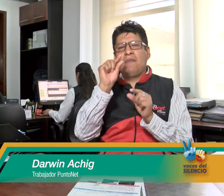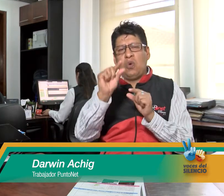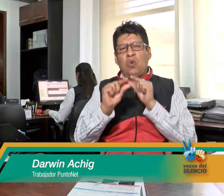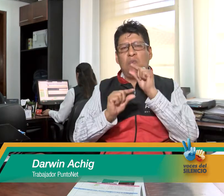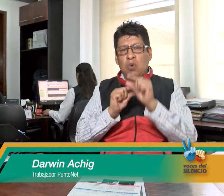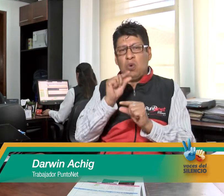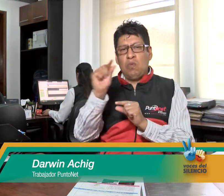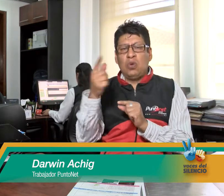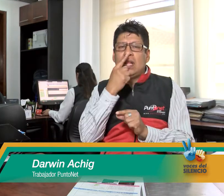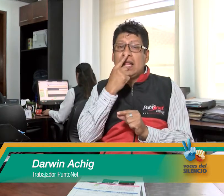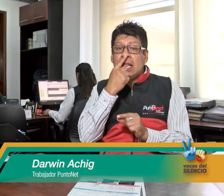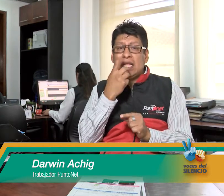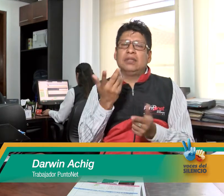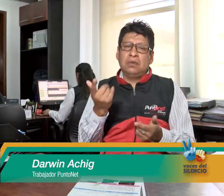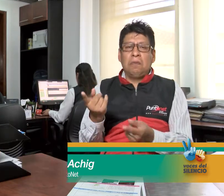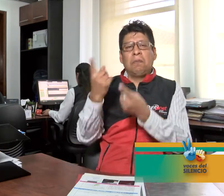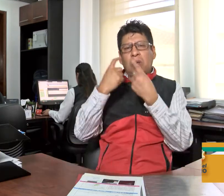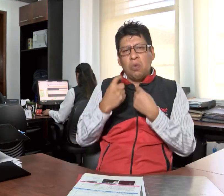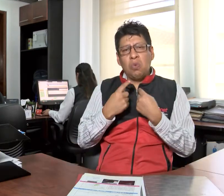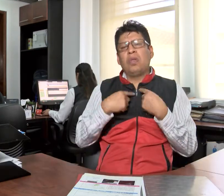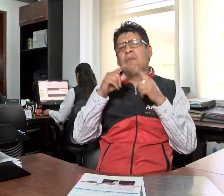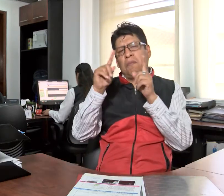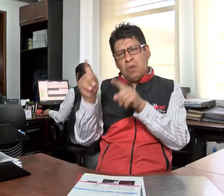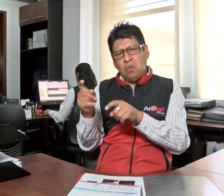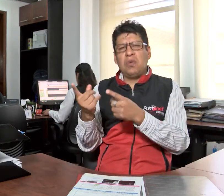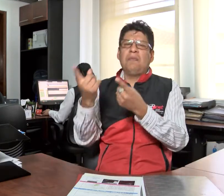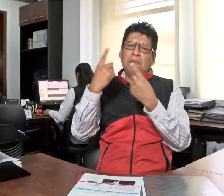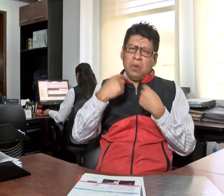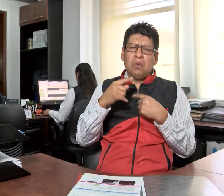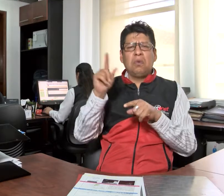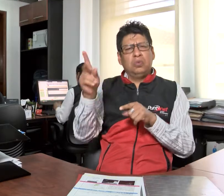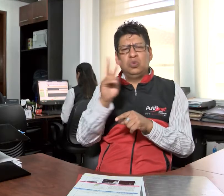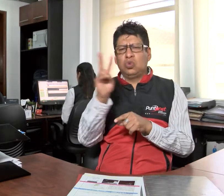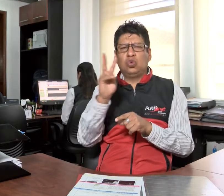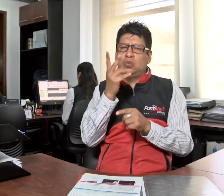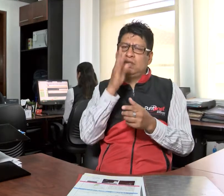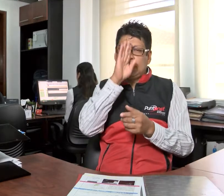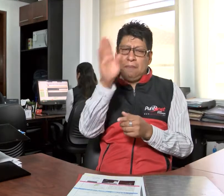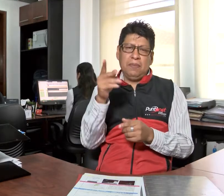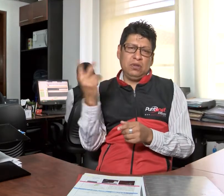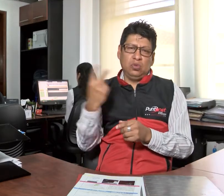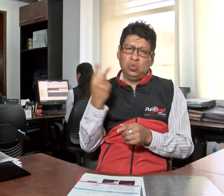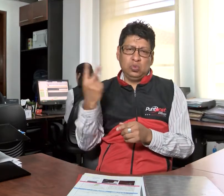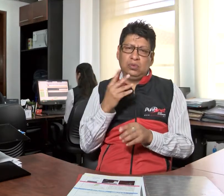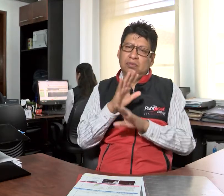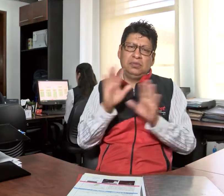así palabras básicas con él es con quien comparto más tiempo